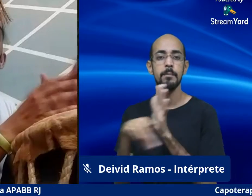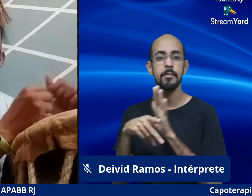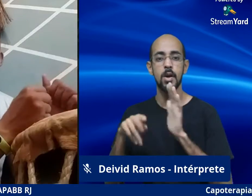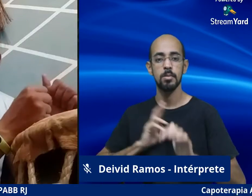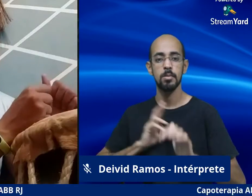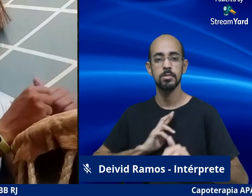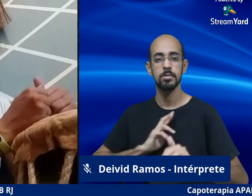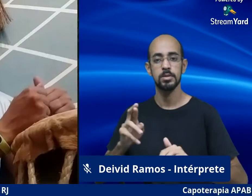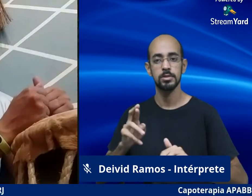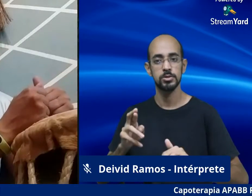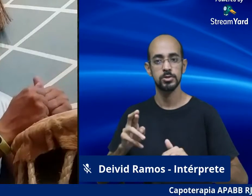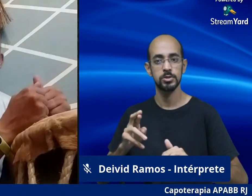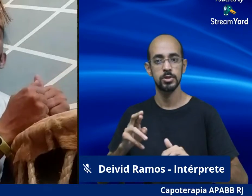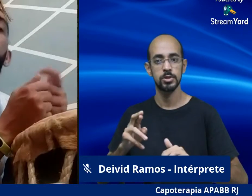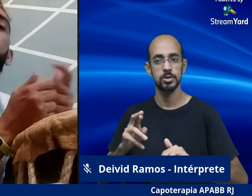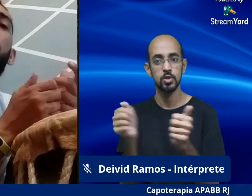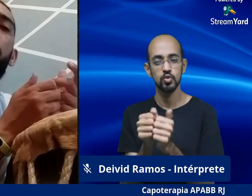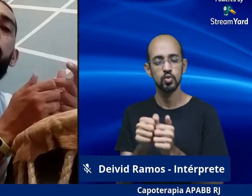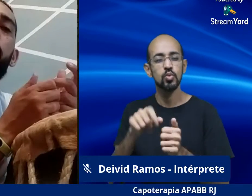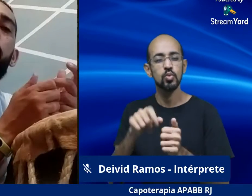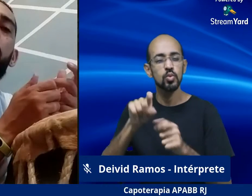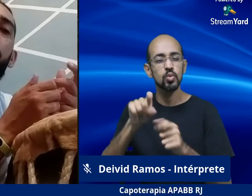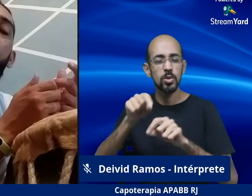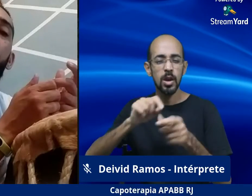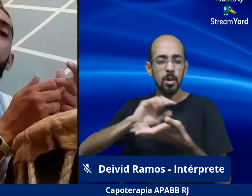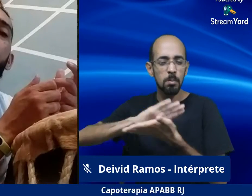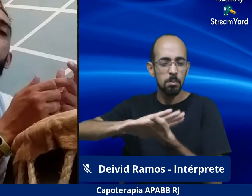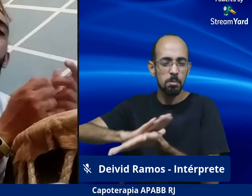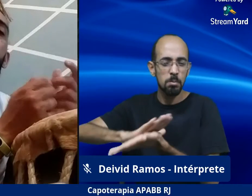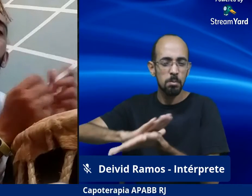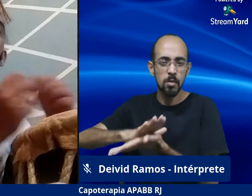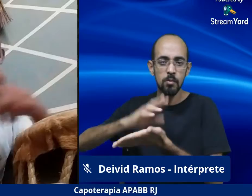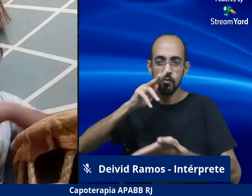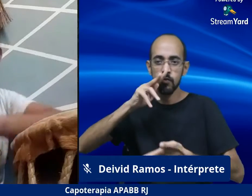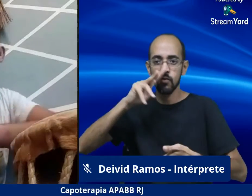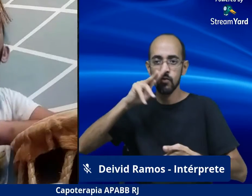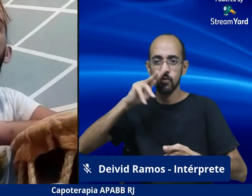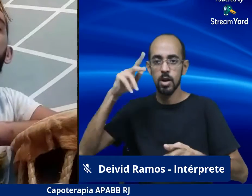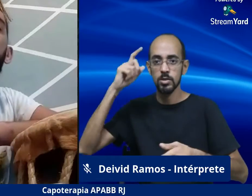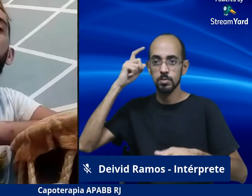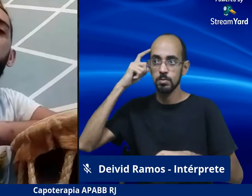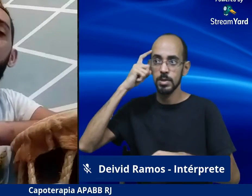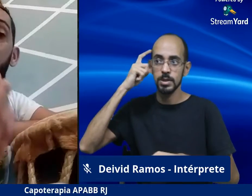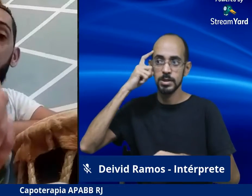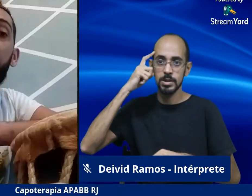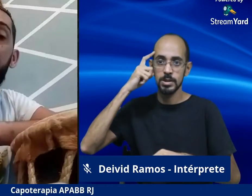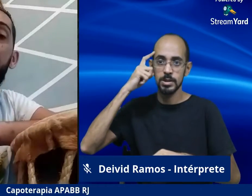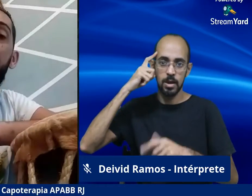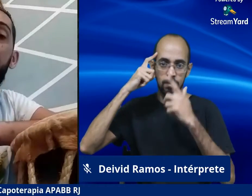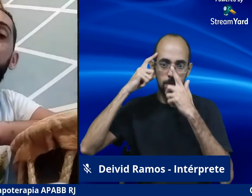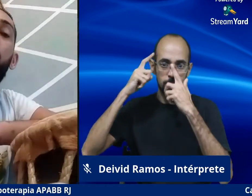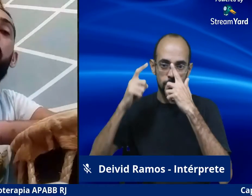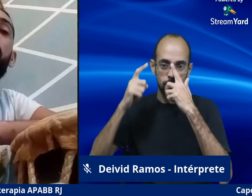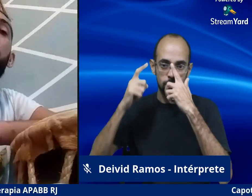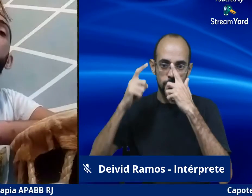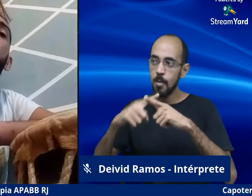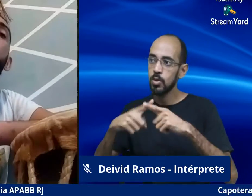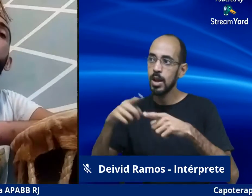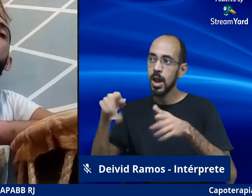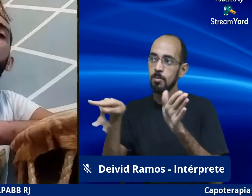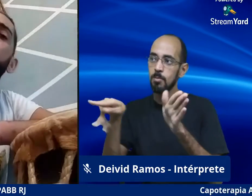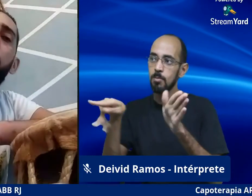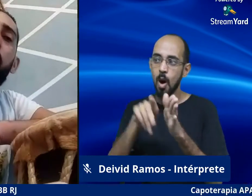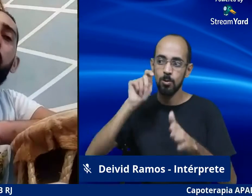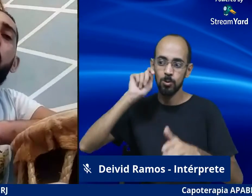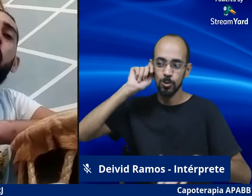vem junto com isso um preconceito muito forte, né, de tudo que era relacionado ao negro e que é até hoje, como